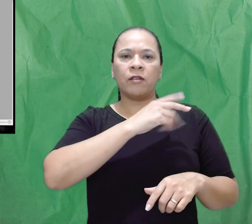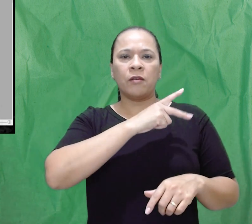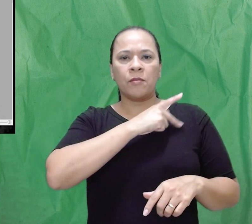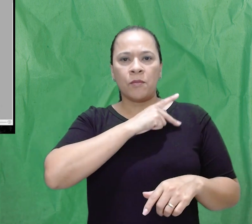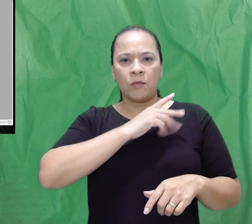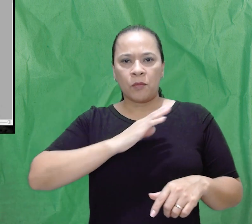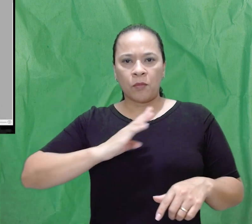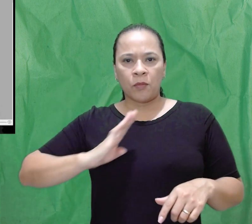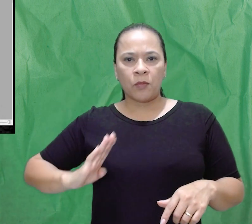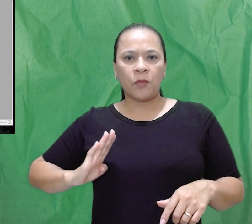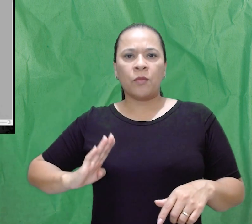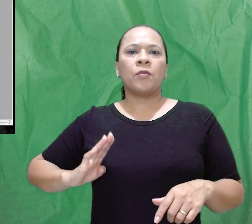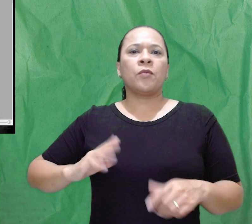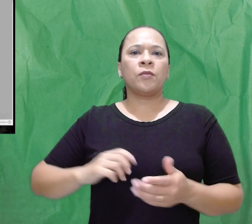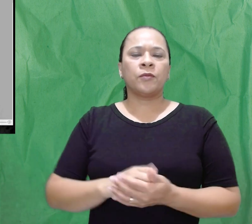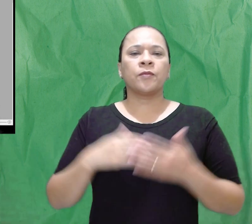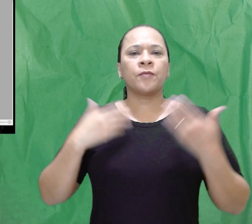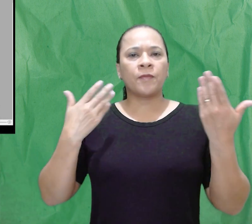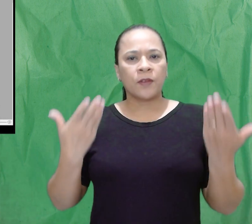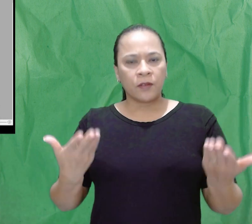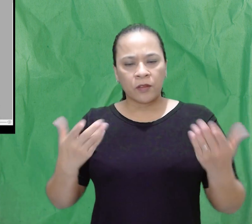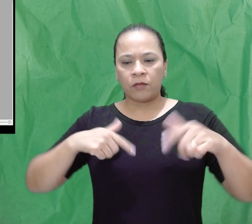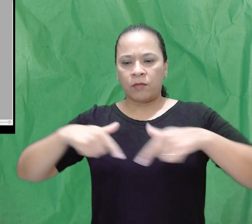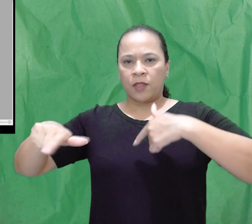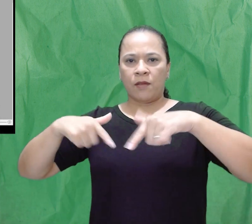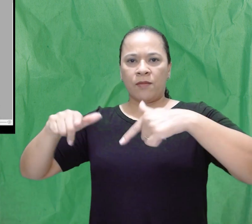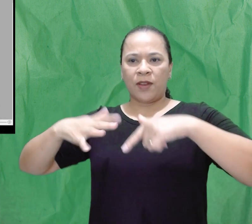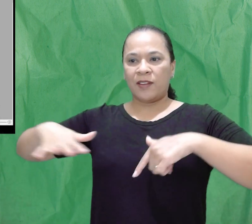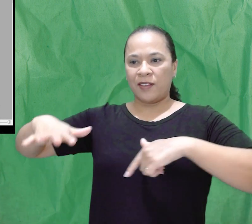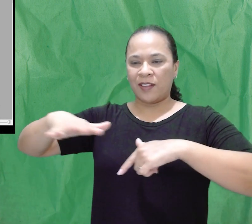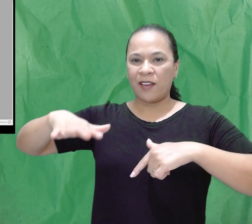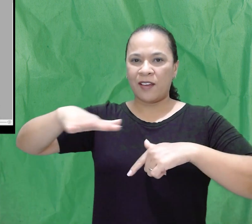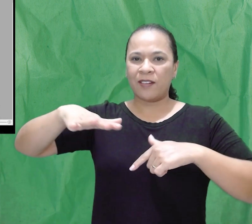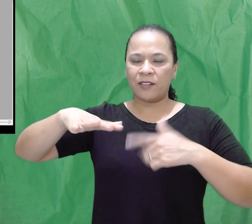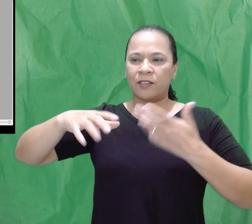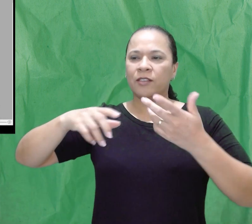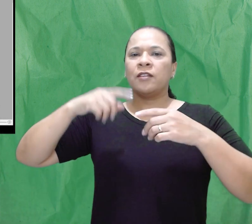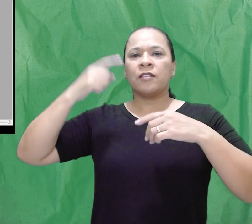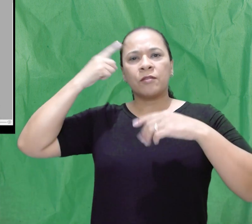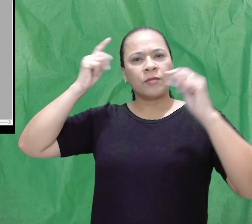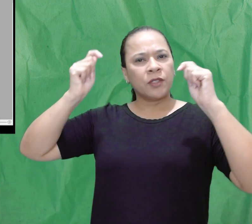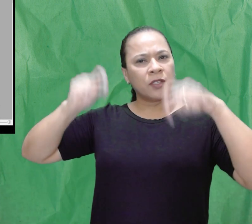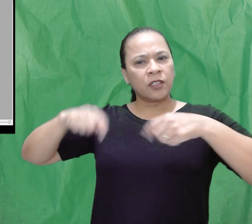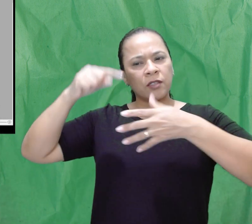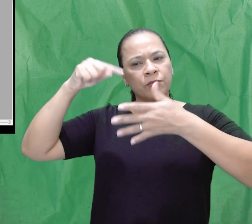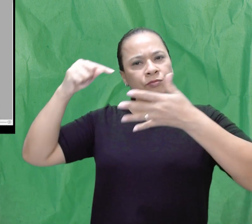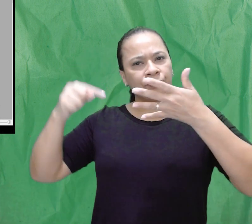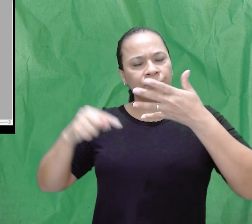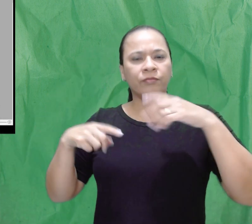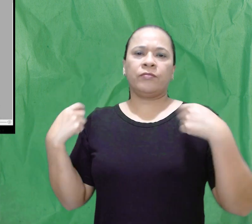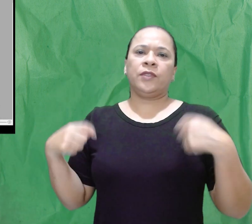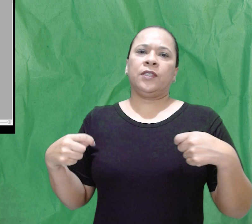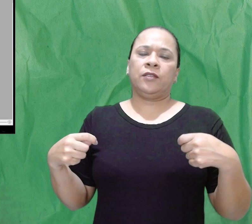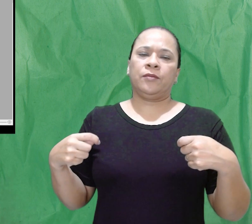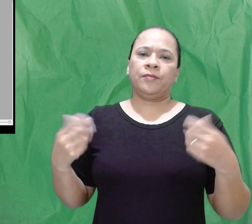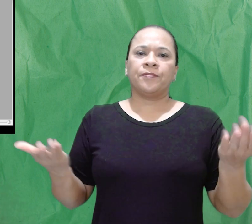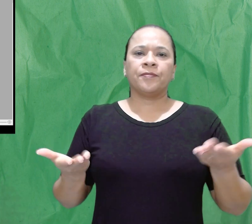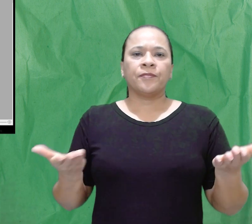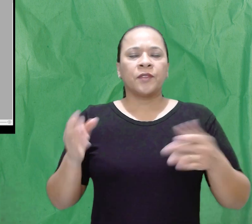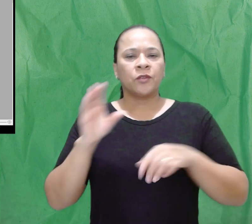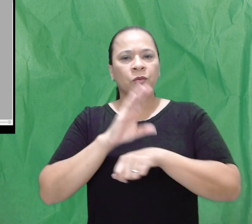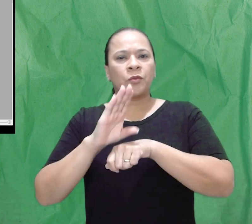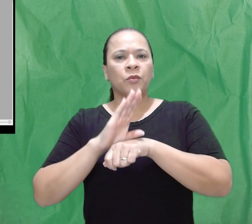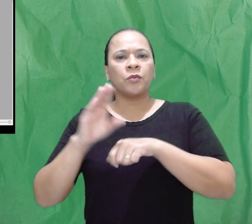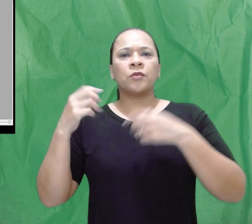gente precisa ter diferentes competências e nesse curso nós vamos abordar alguns aspectos básicos para